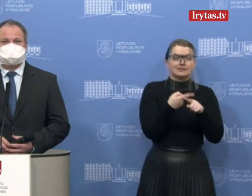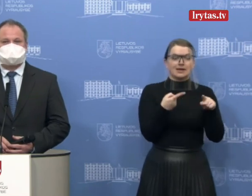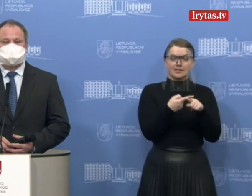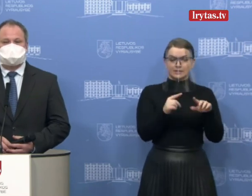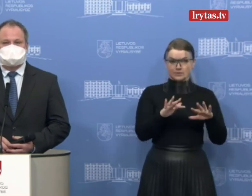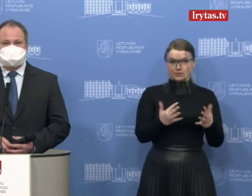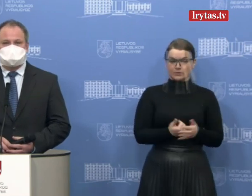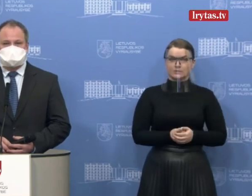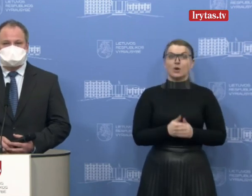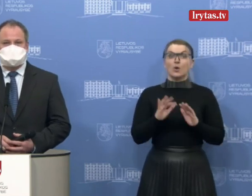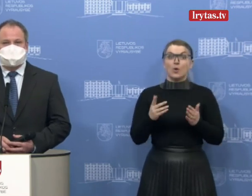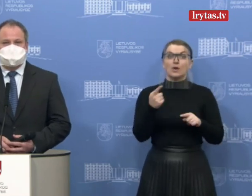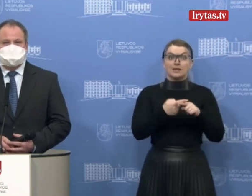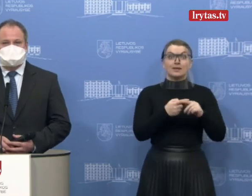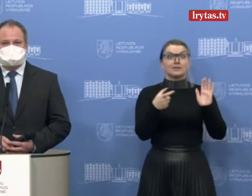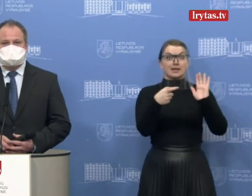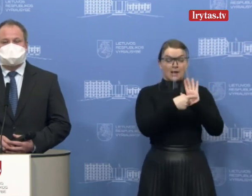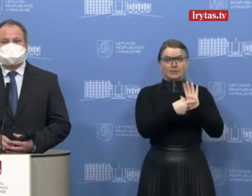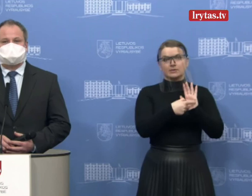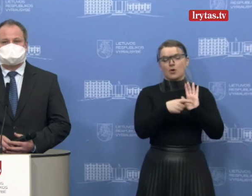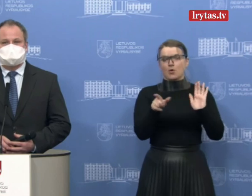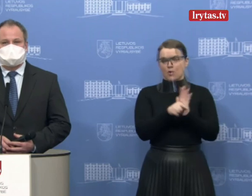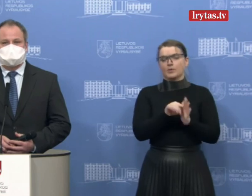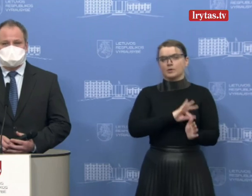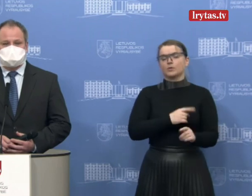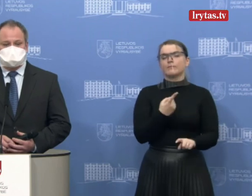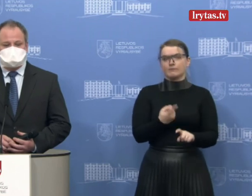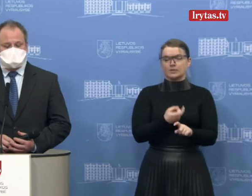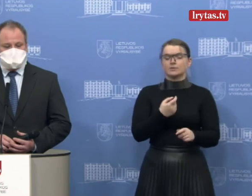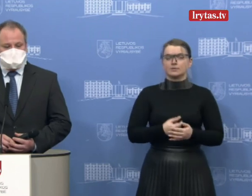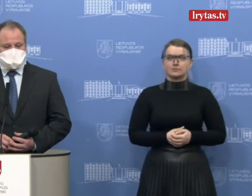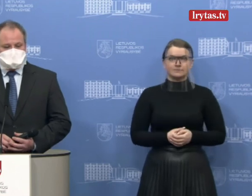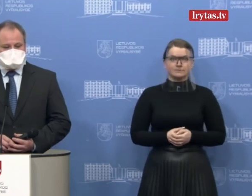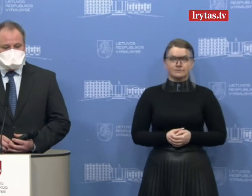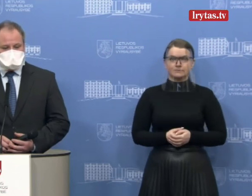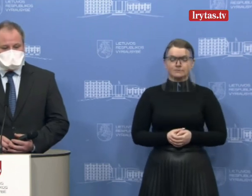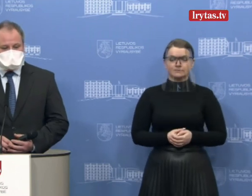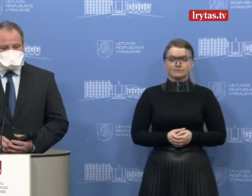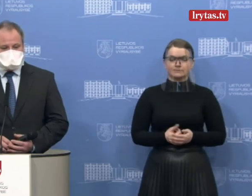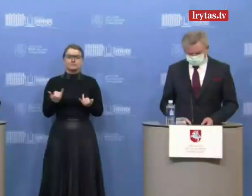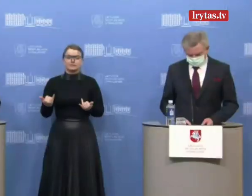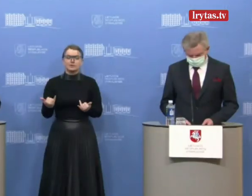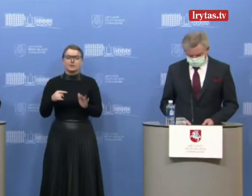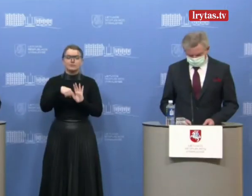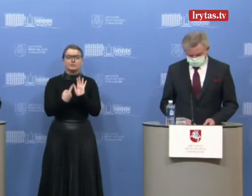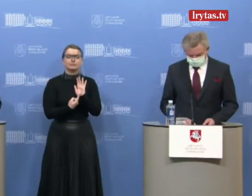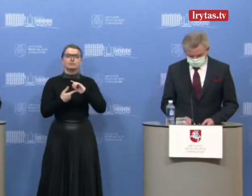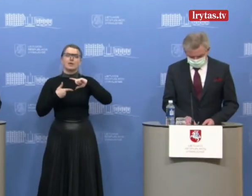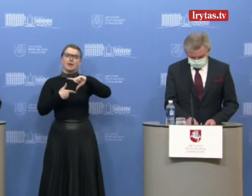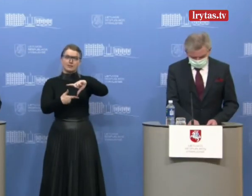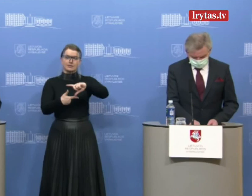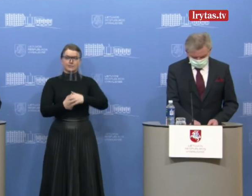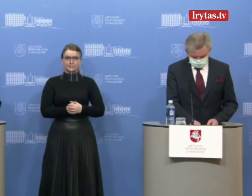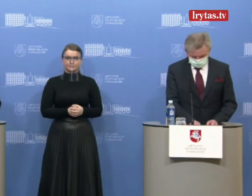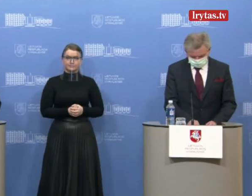ir turi būti naudojami tik vieną kartą, tą turbūt premjeras ir turėjo omenyje. Dabar LRT nori užduoti klausimą,